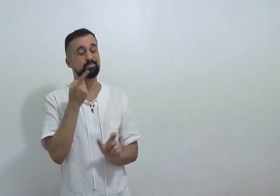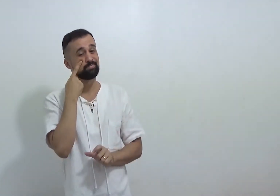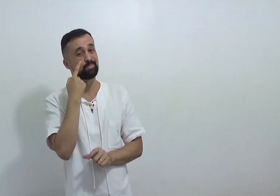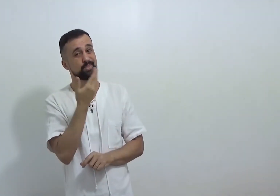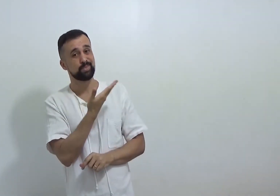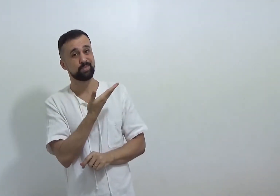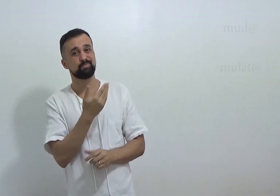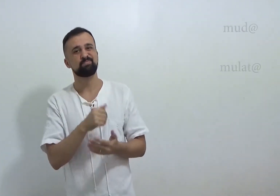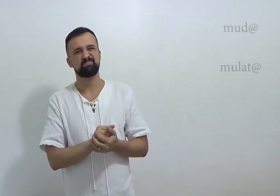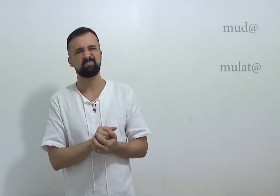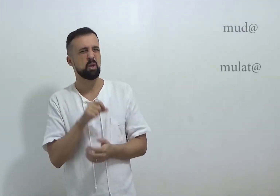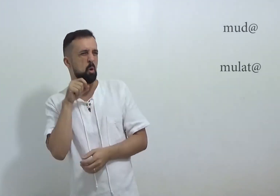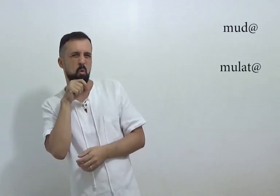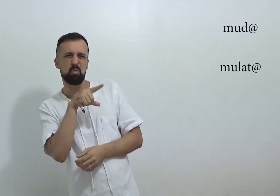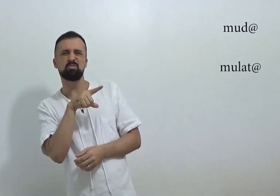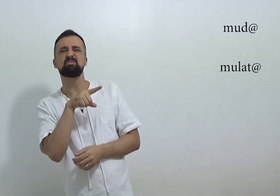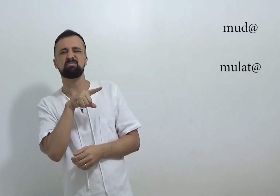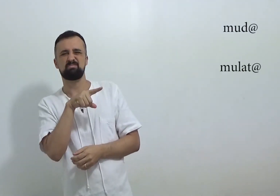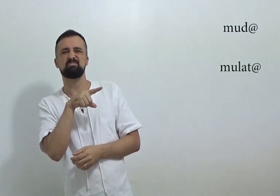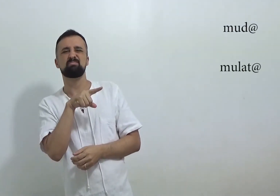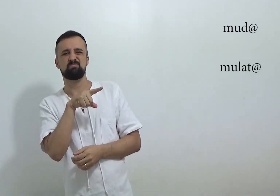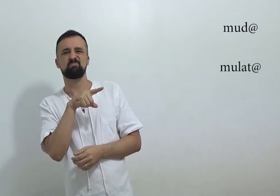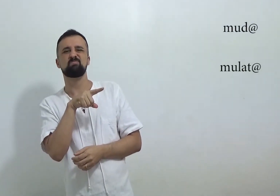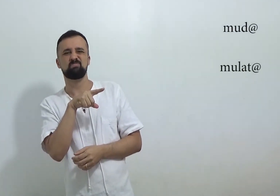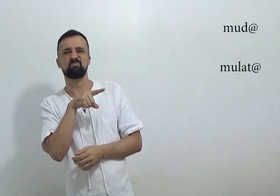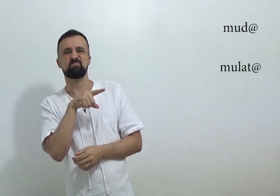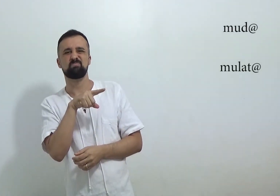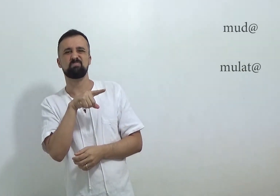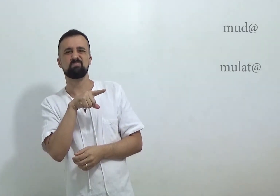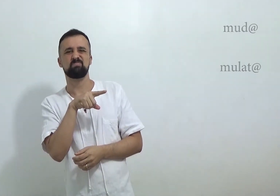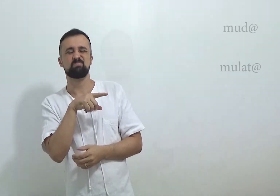Comparado a outras palavras, vejam, é ofensivo.